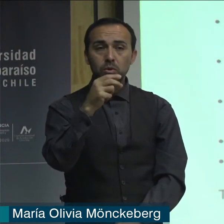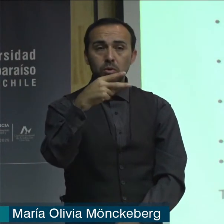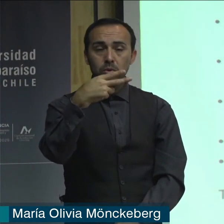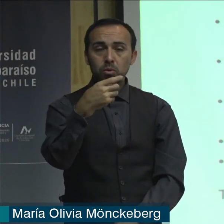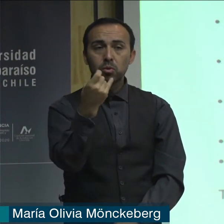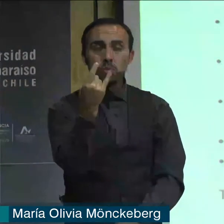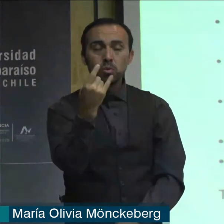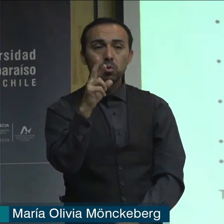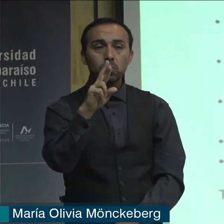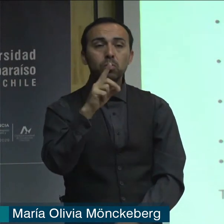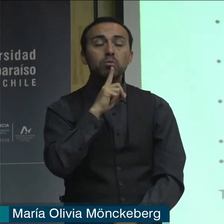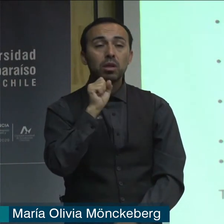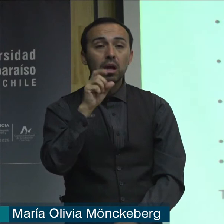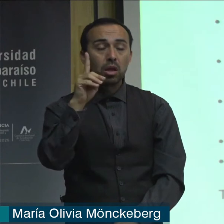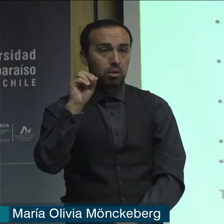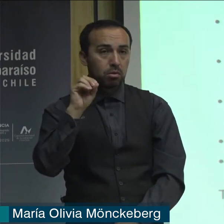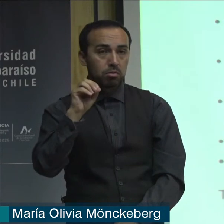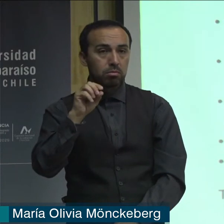cercano a